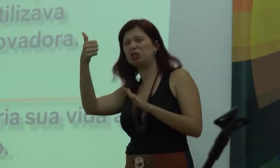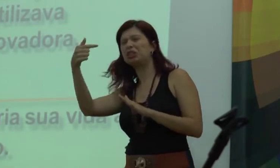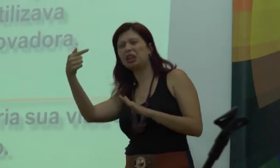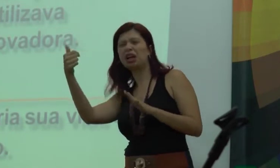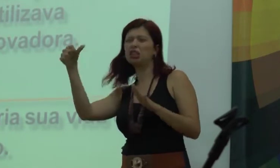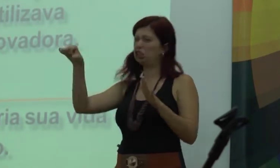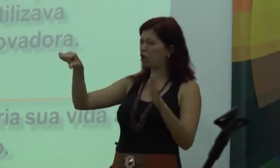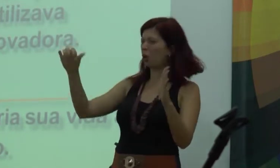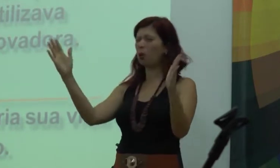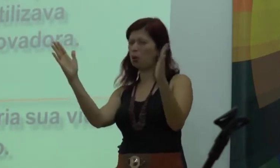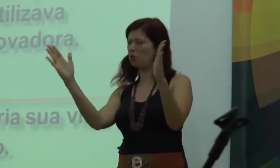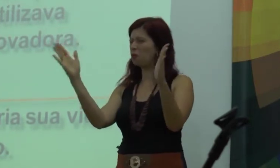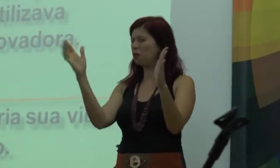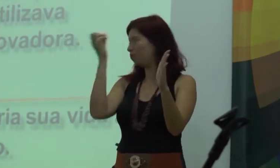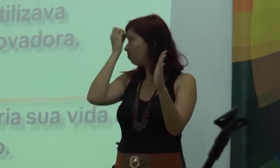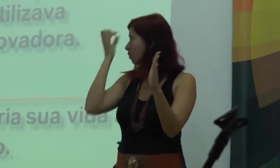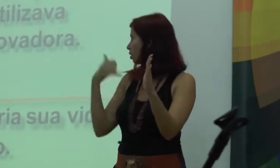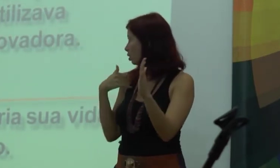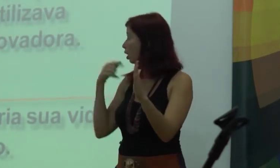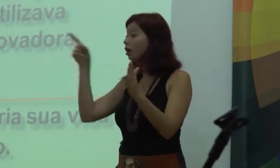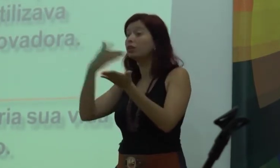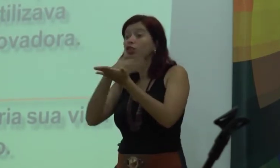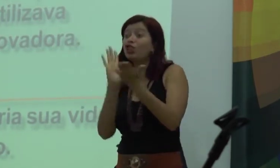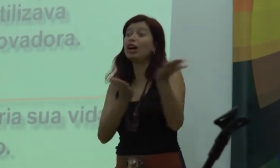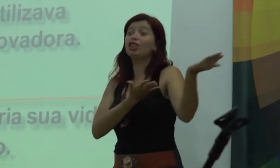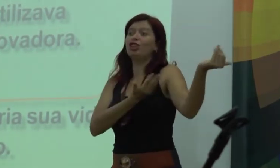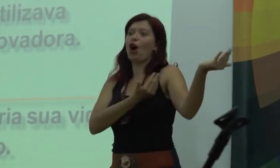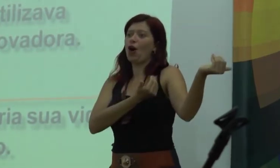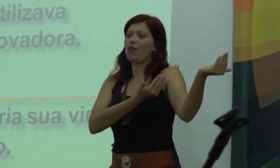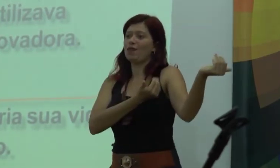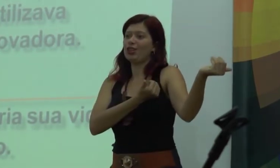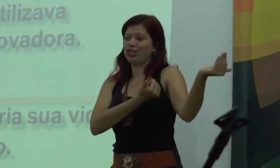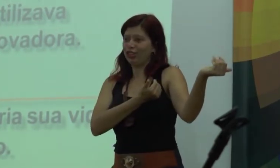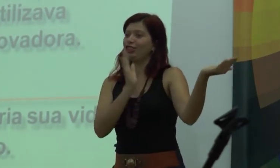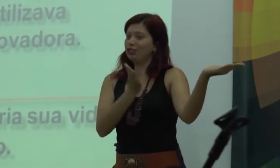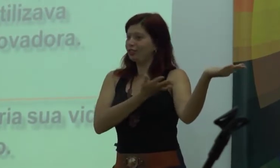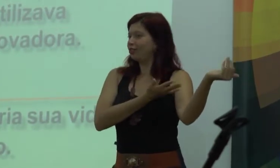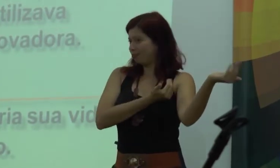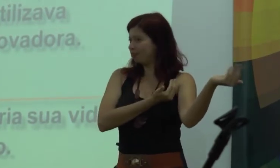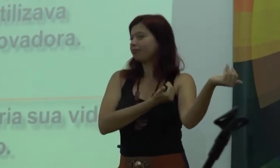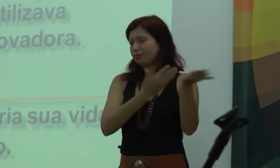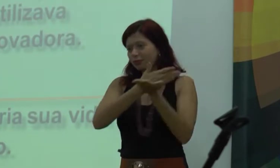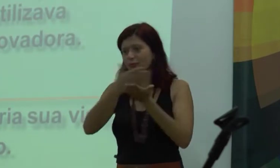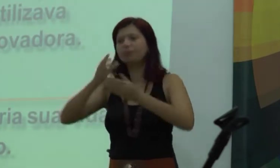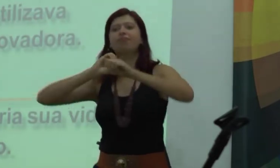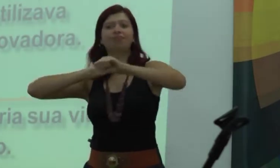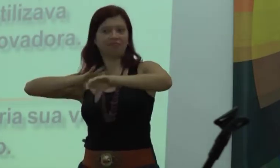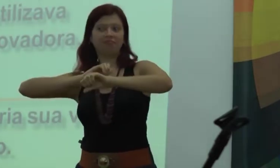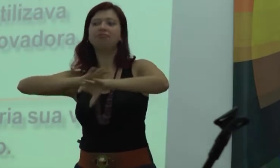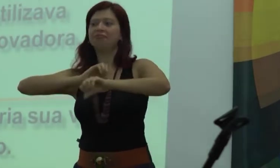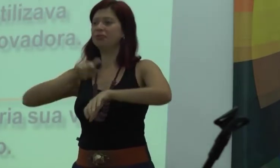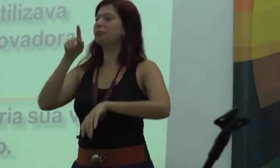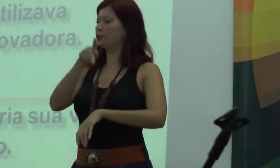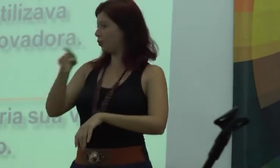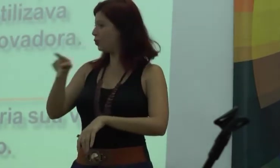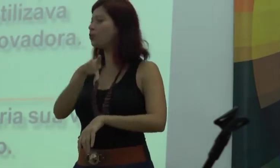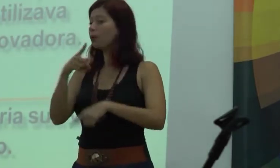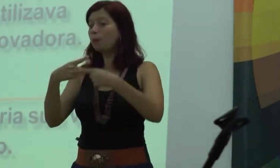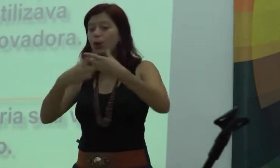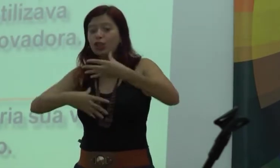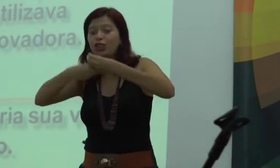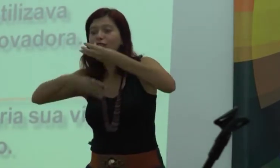17 anos, eu acho que com 17 ou 19, mais ou menos, eu não me lembro bem, ele era bem jovem, né? Então, ele